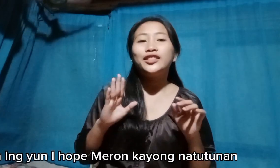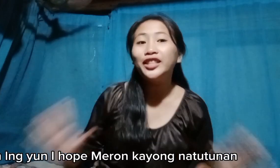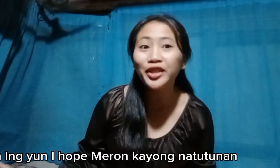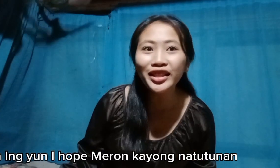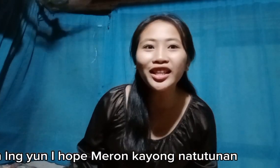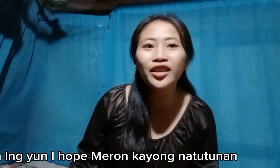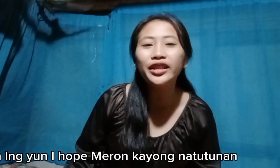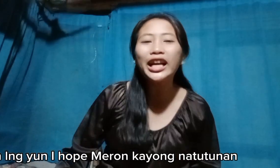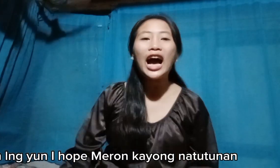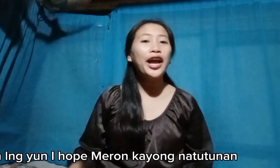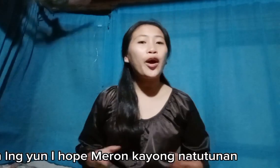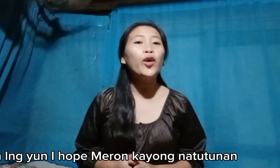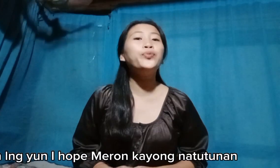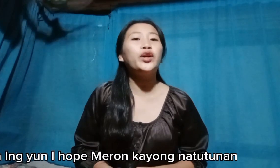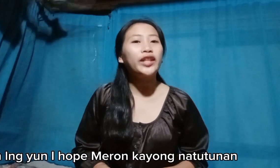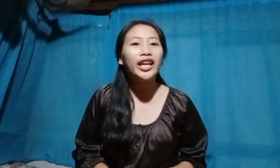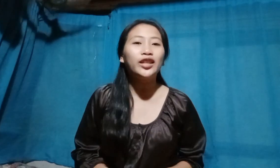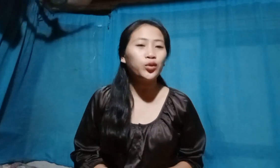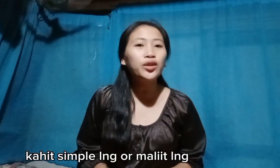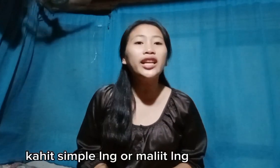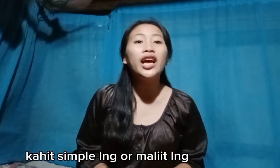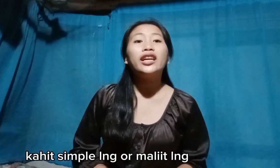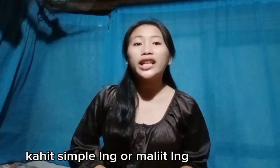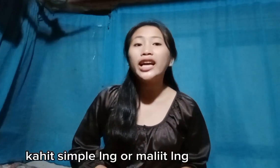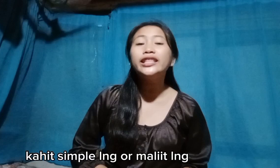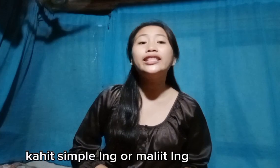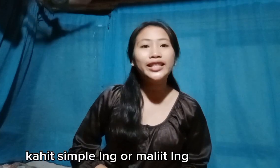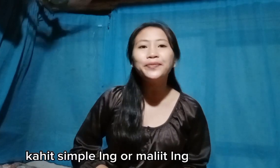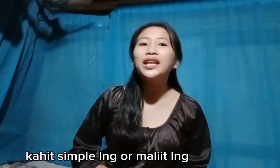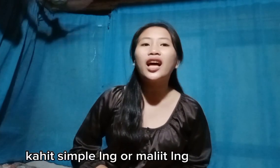Then yun lang yun. I hope meron kayong natutunan kahit simple